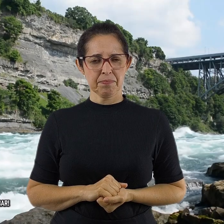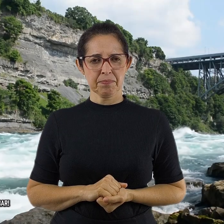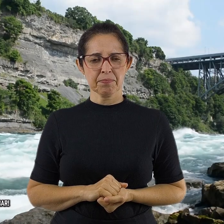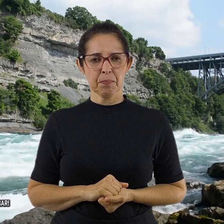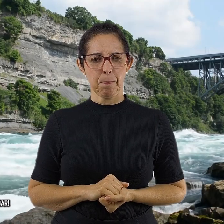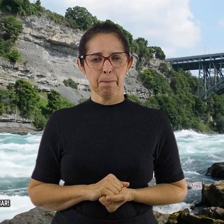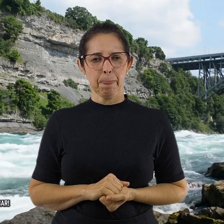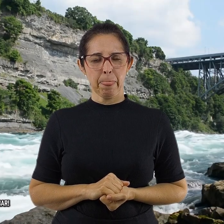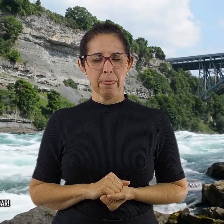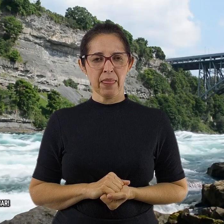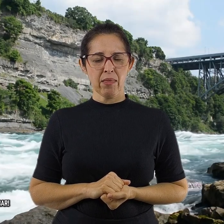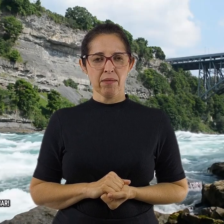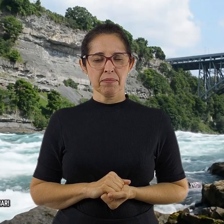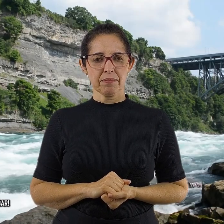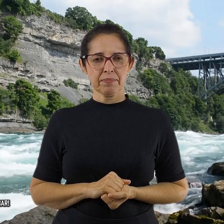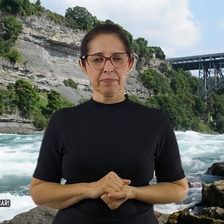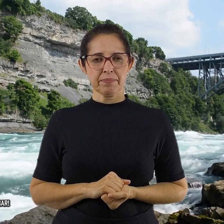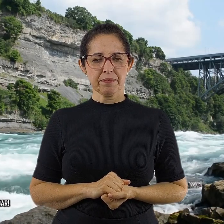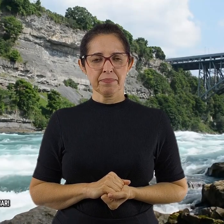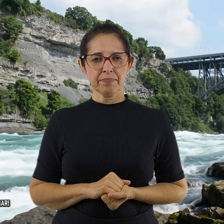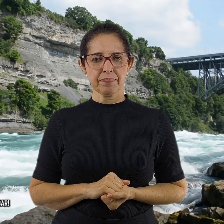Edribio shera halabash.